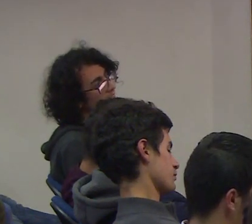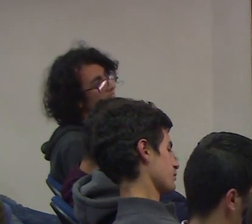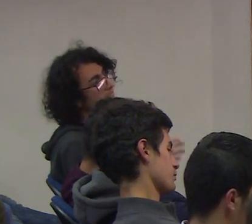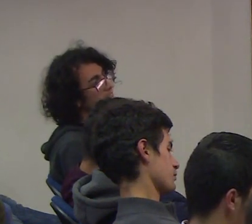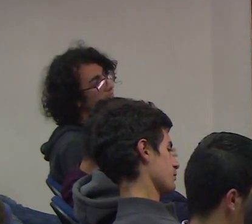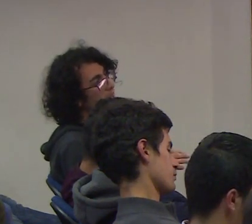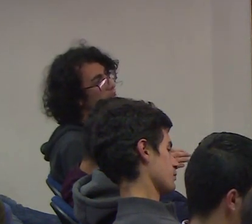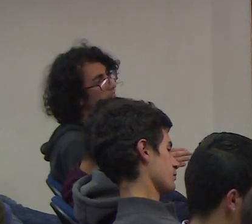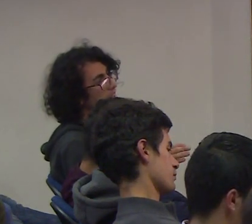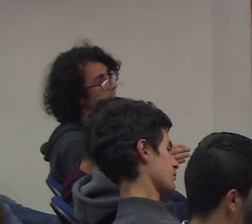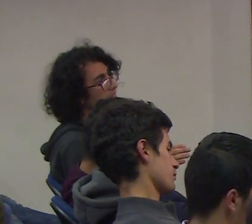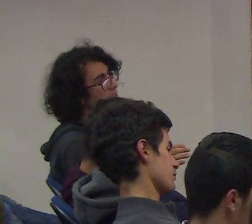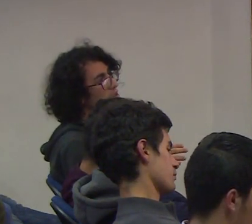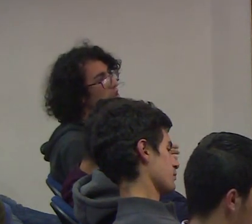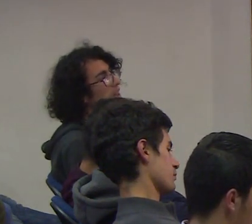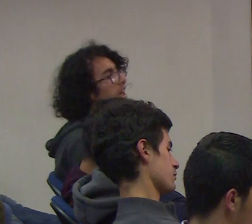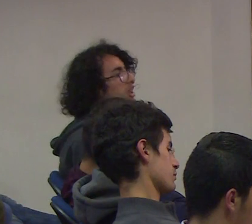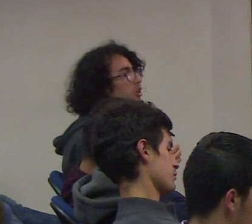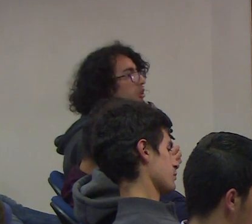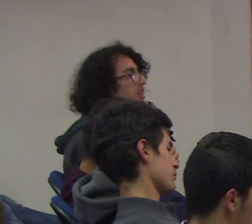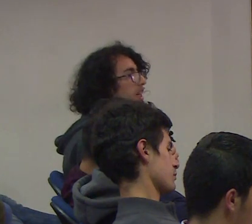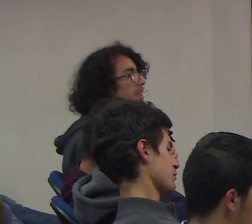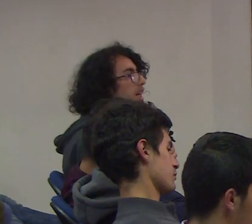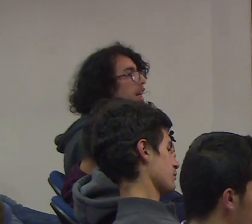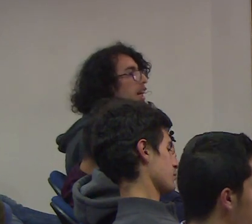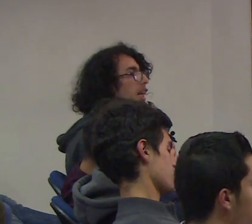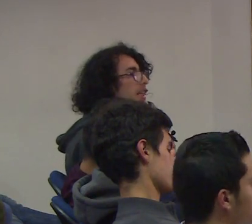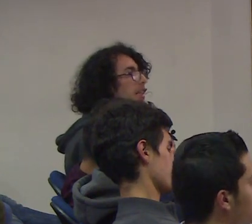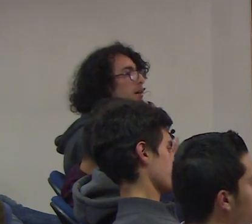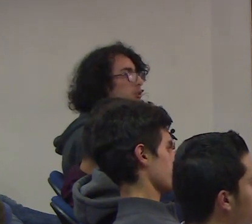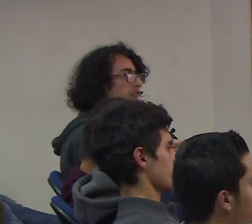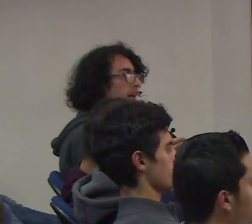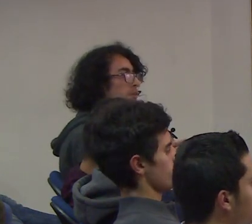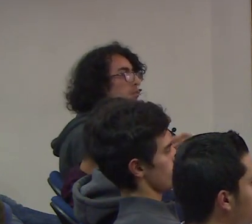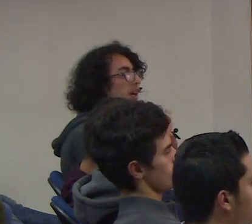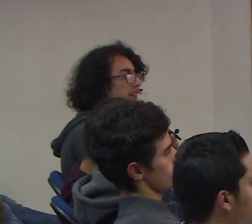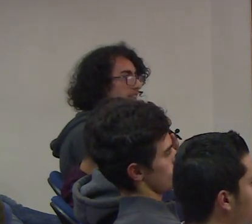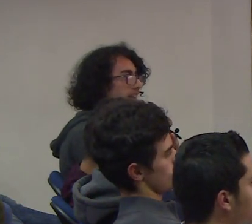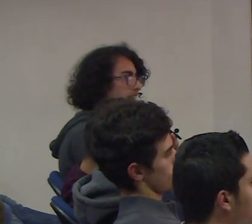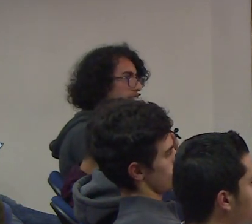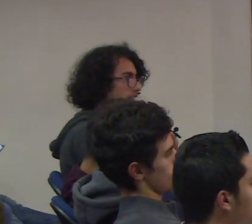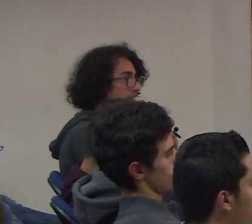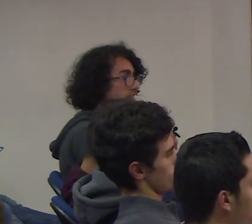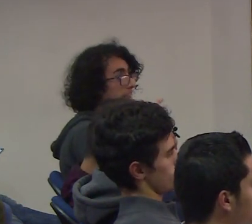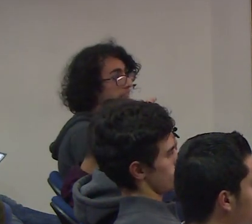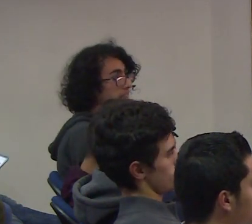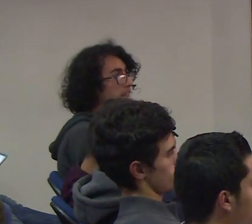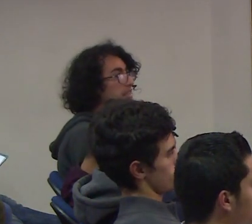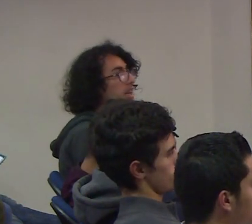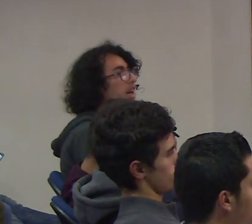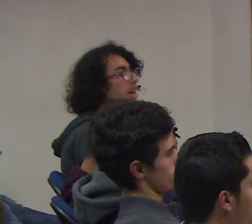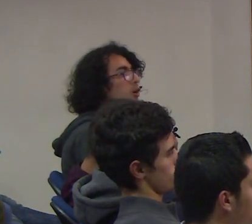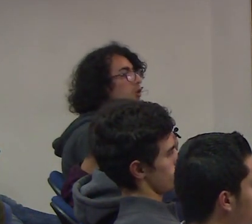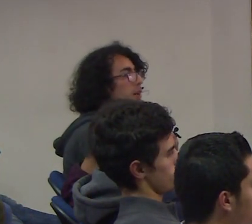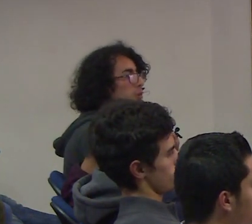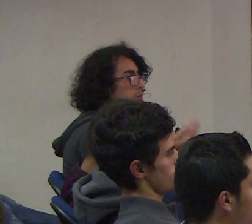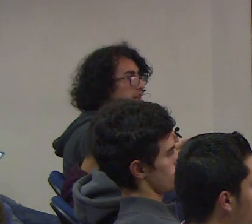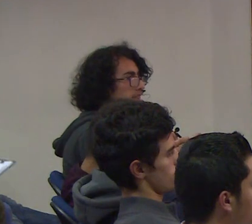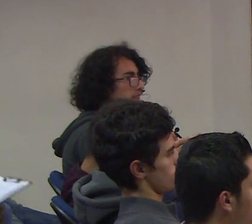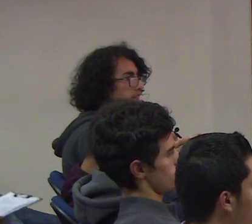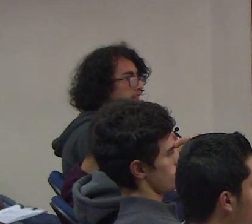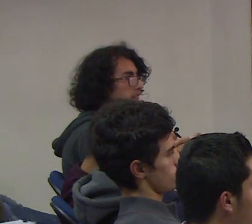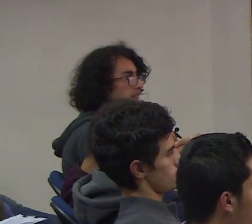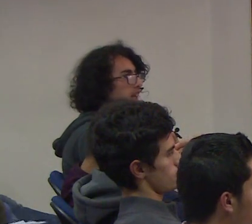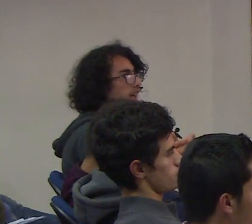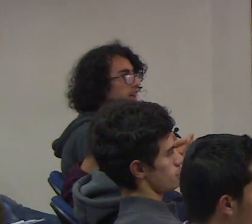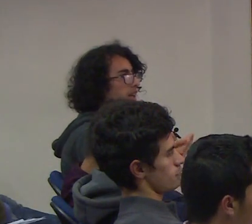unos antecedentes y trabajos que ya se han hecho, entonces digamos que pueden llegar a rechazar quizás una